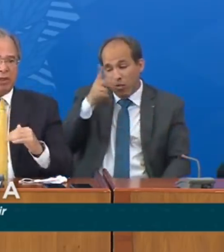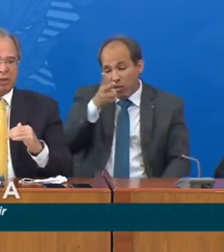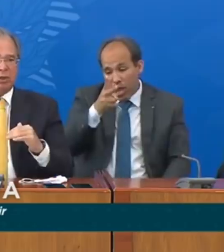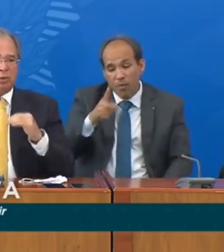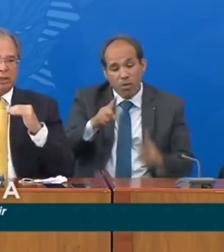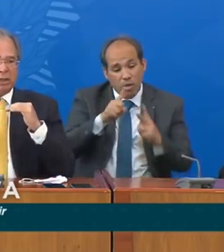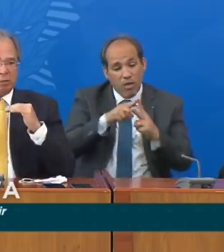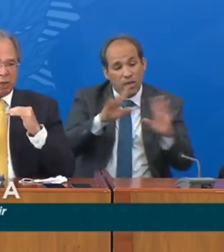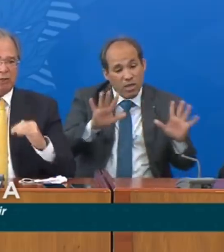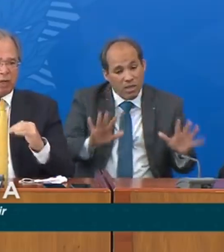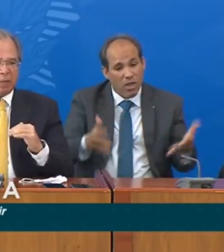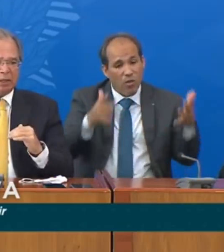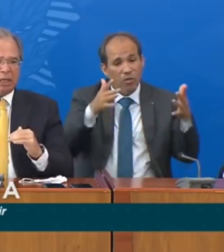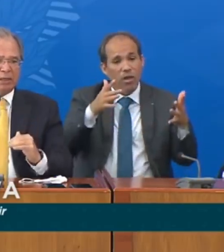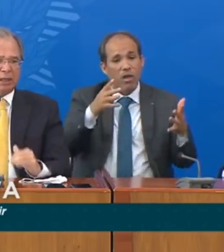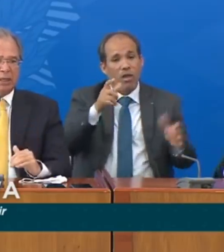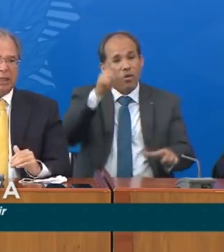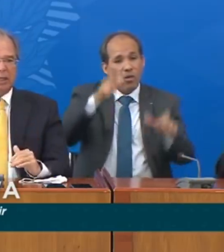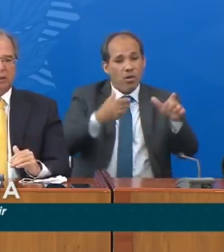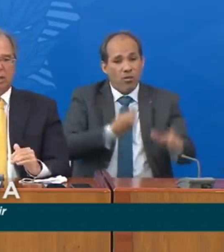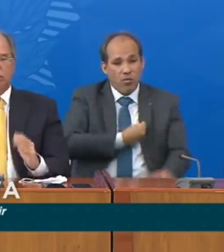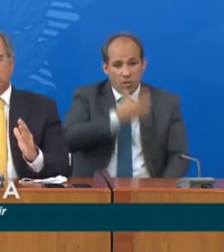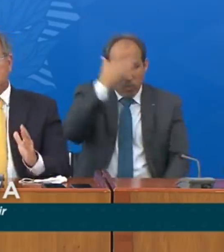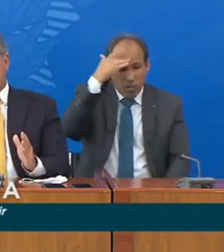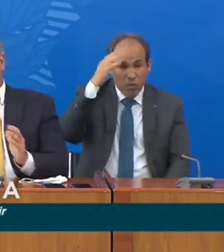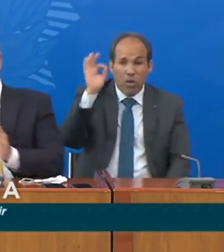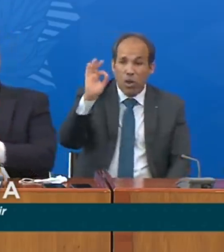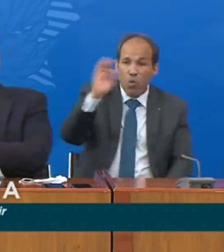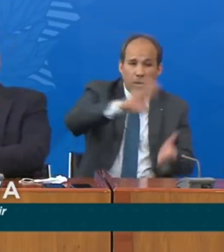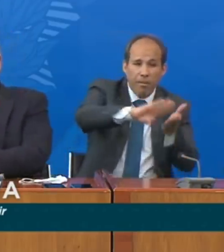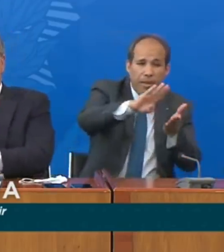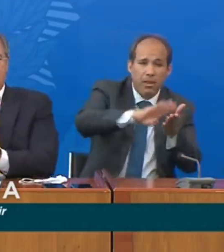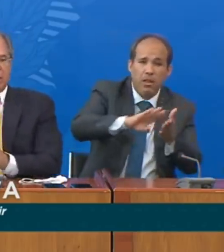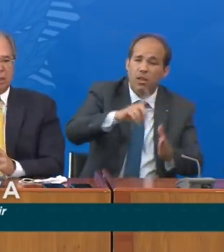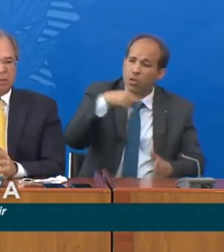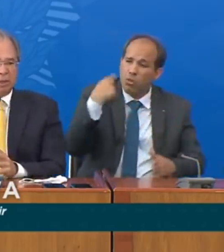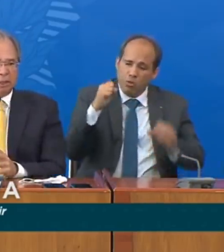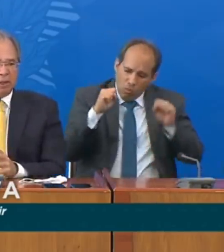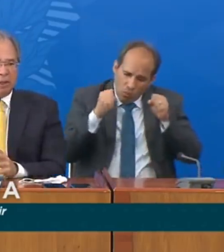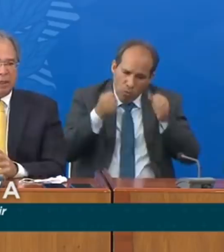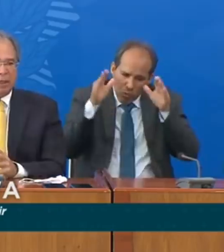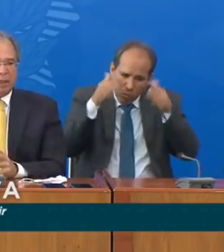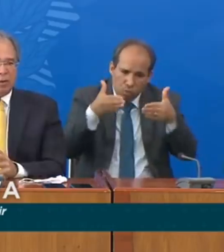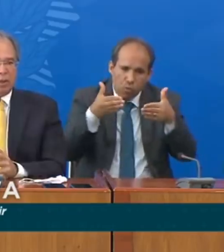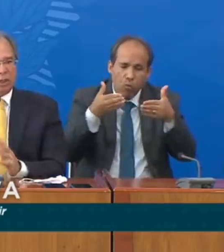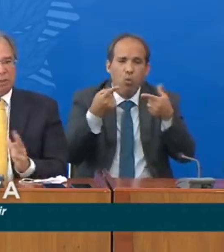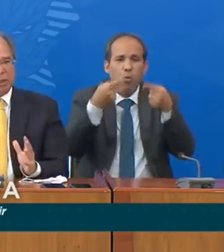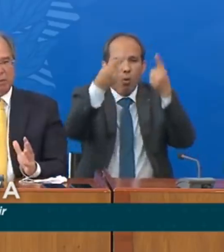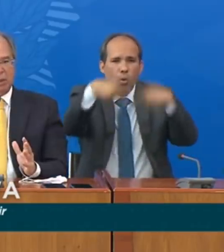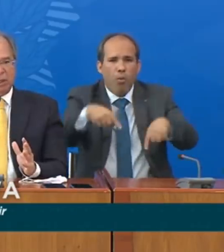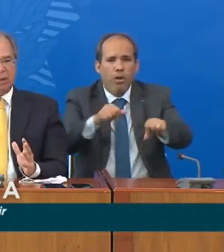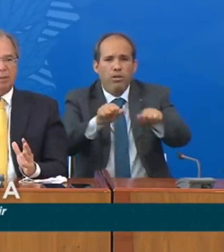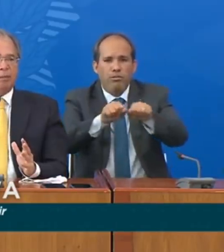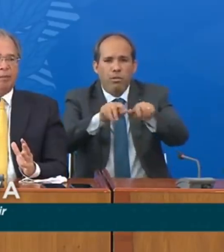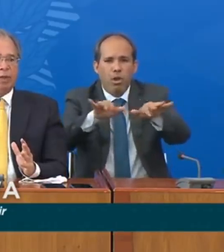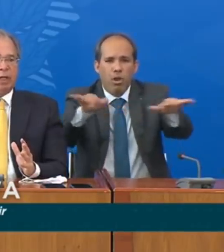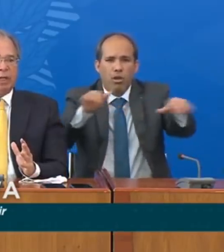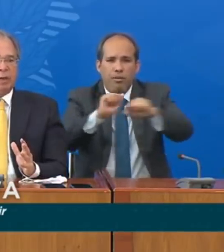salvar vidas, nenhum brasileiro pode ficar para trás. E nós nos dedicamos, então, ao combate à pandemia. Durante a